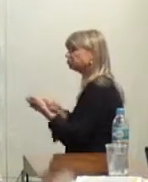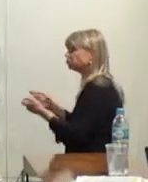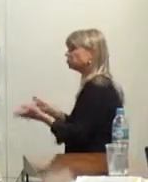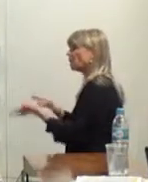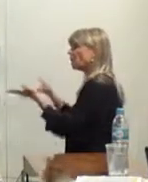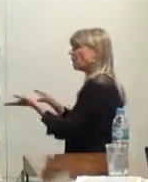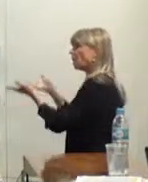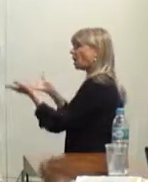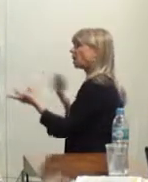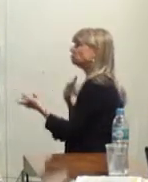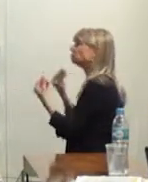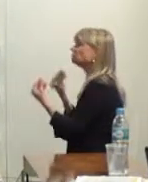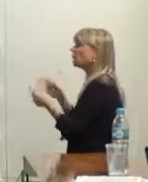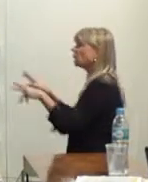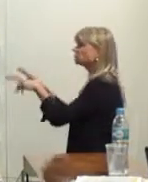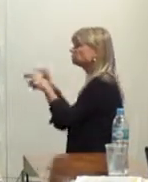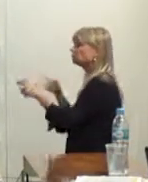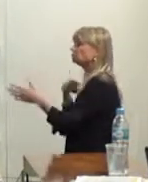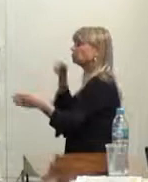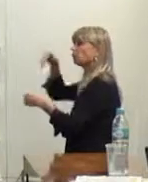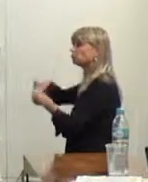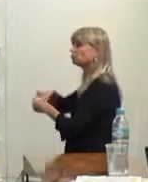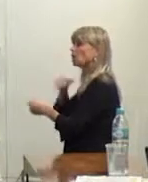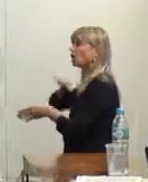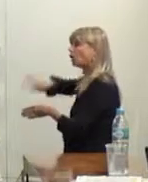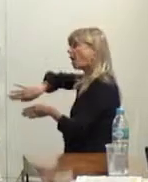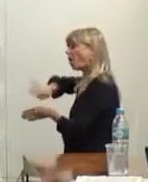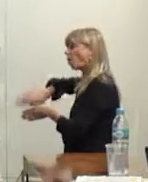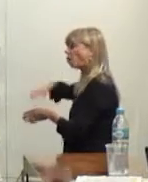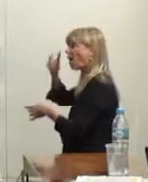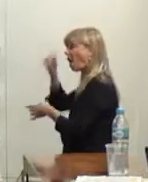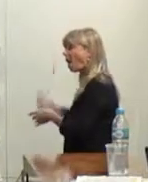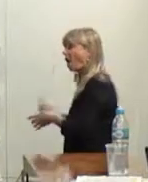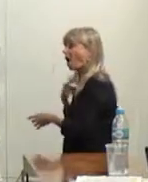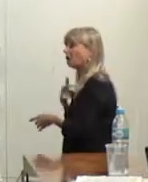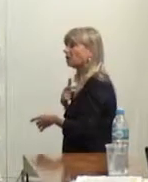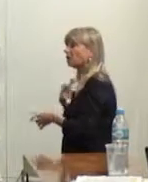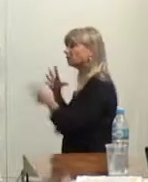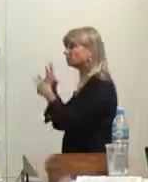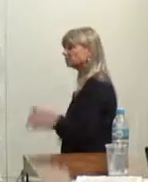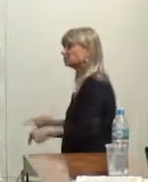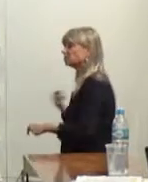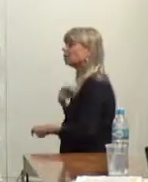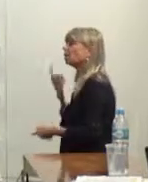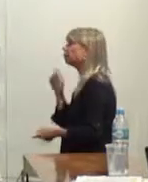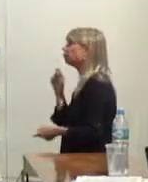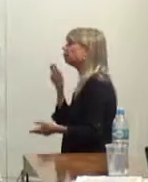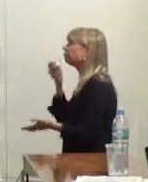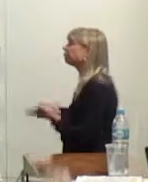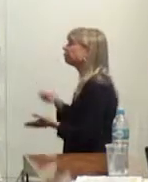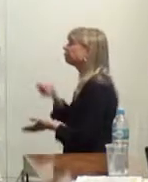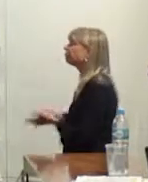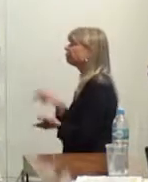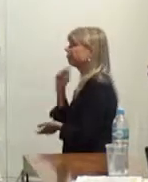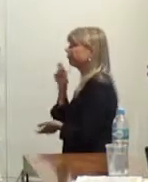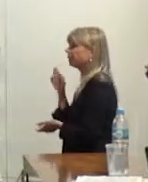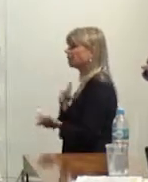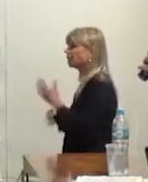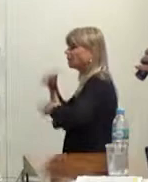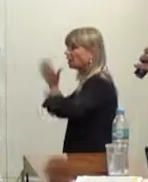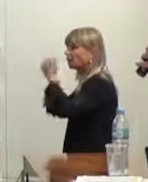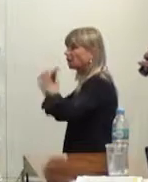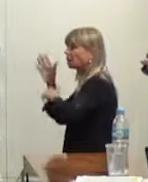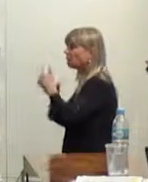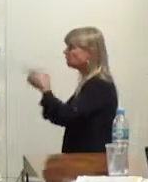los recursos que se votaron y el endeudamiento que se votó termine financiando las obras de infraestructura que